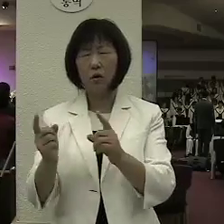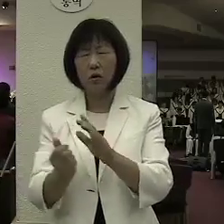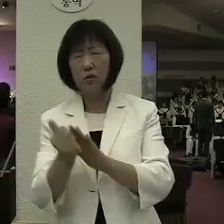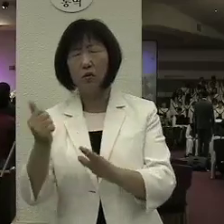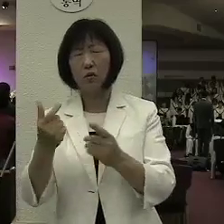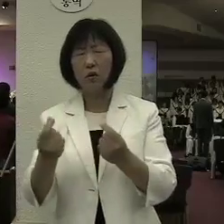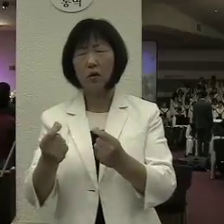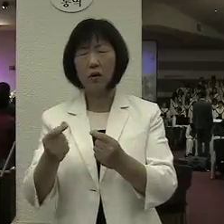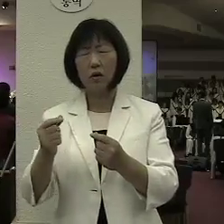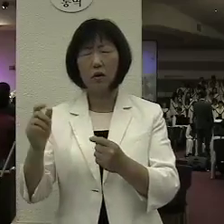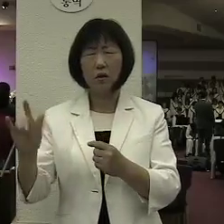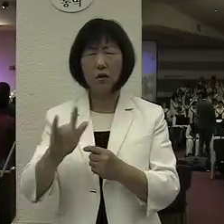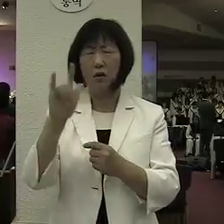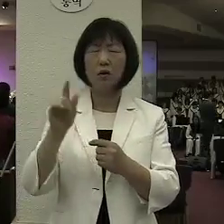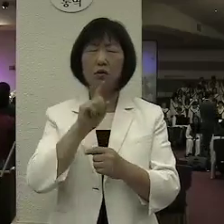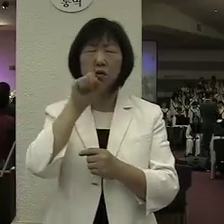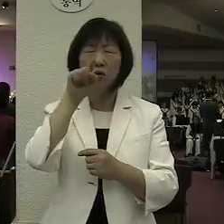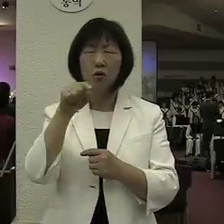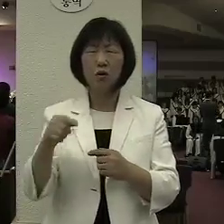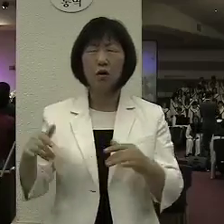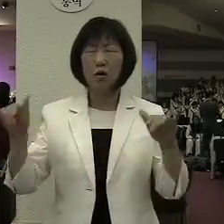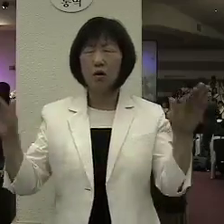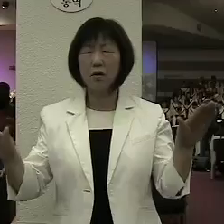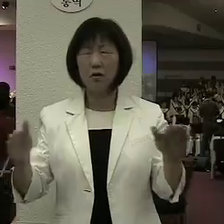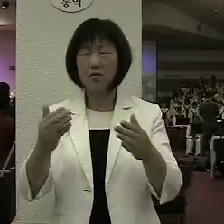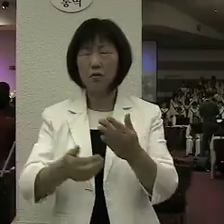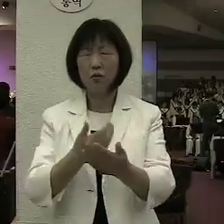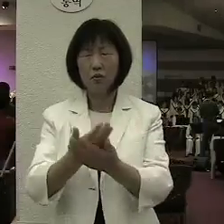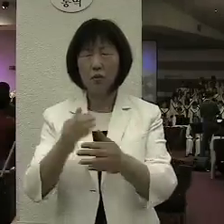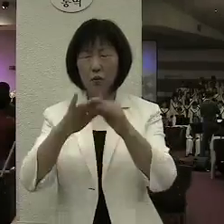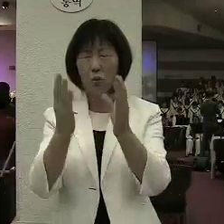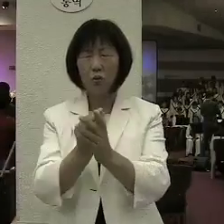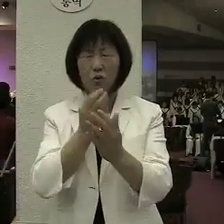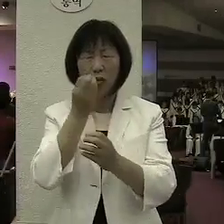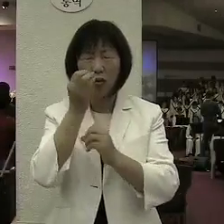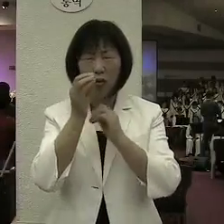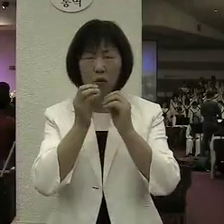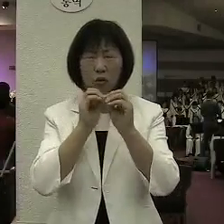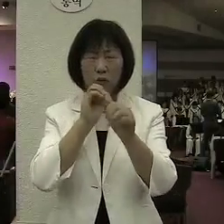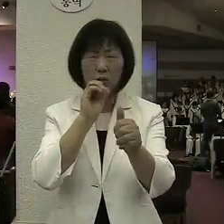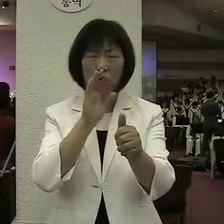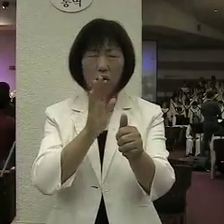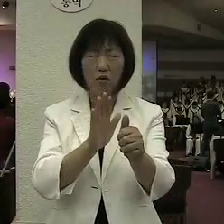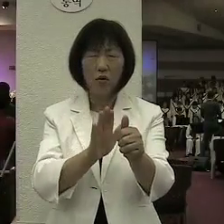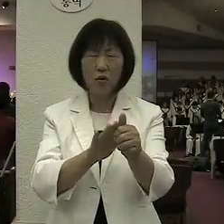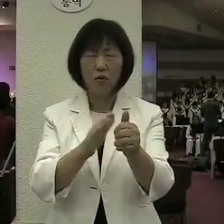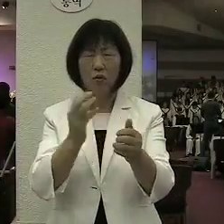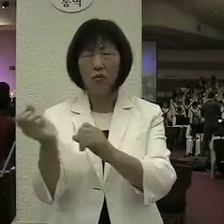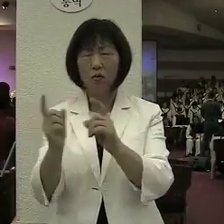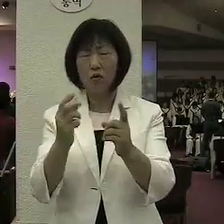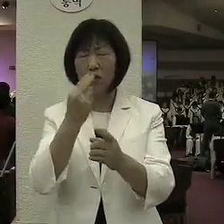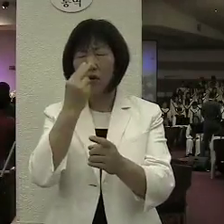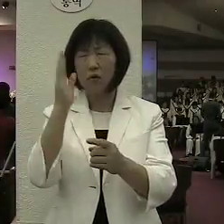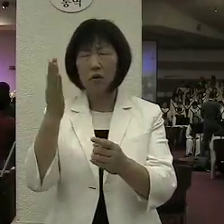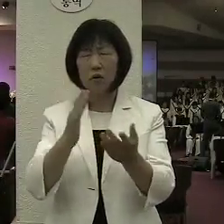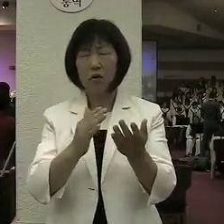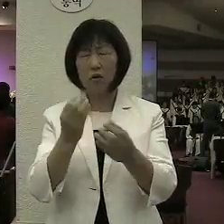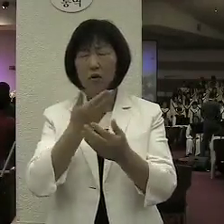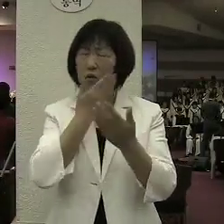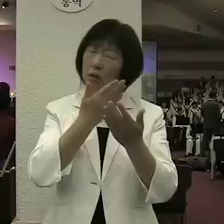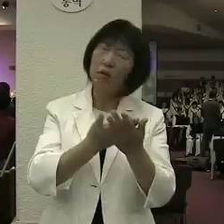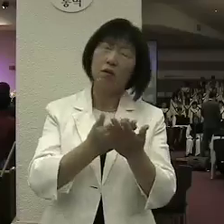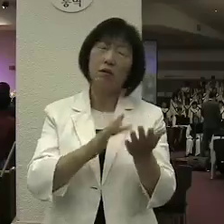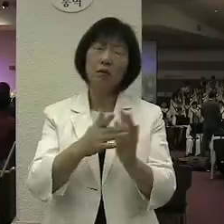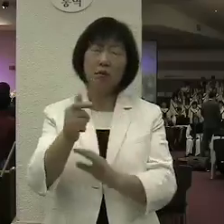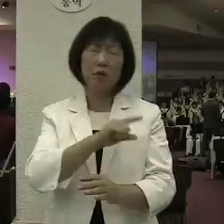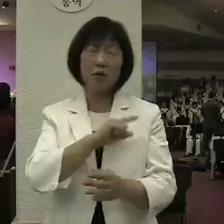창공을 나르는 독수리의 날개를 주시옵소서. 이 모든 강물을 부활이요 생명 대신 전개하신 예수님의 이름으로